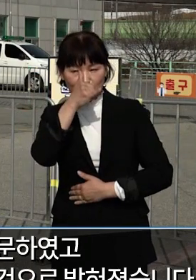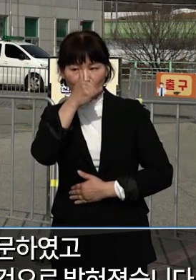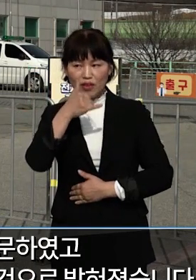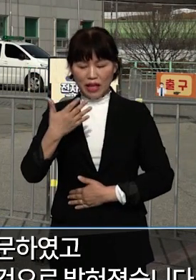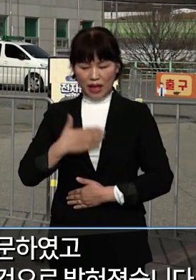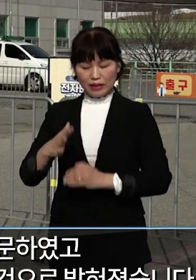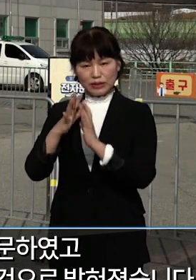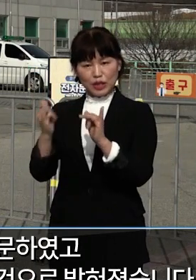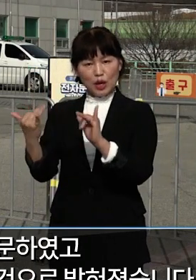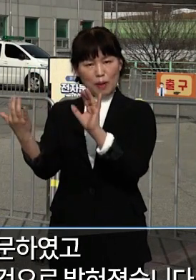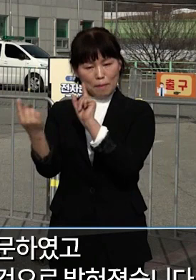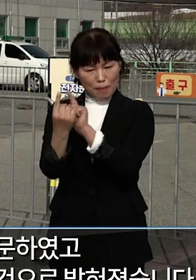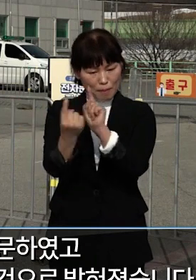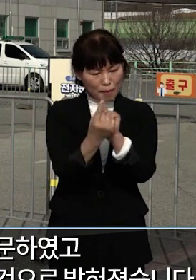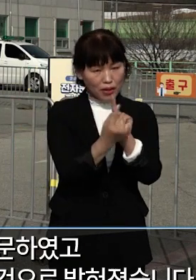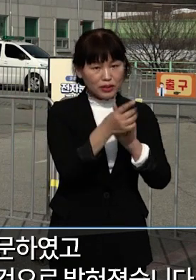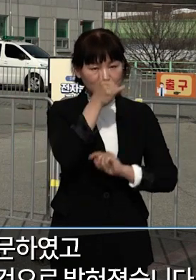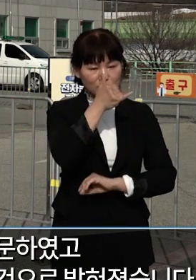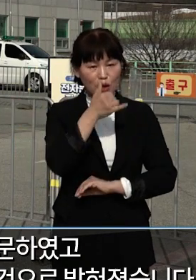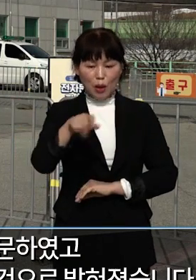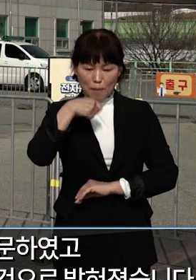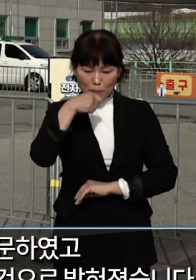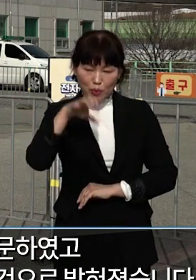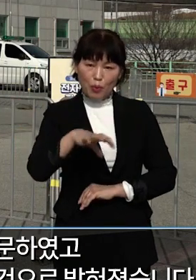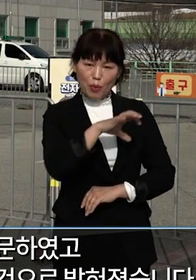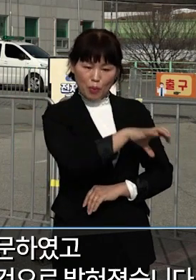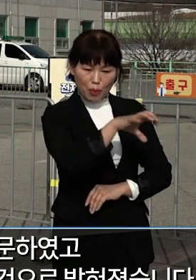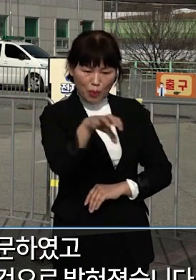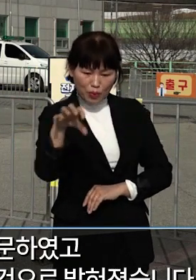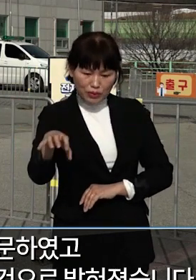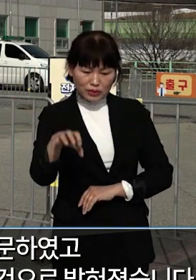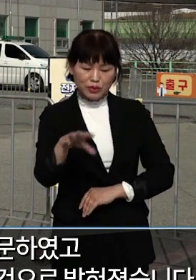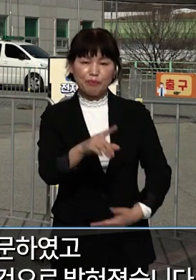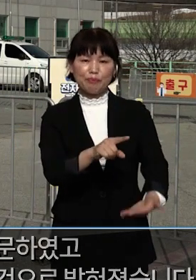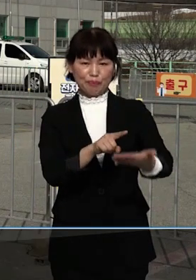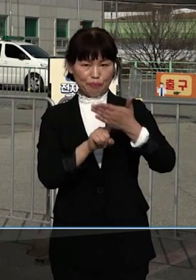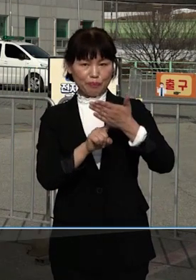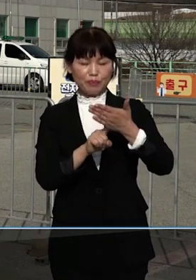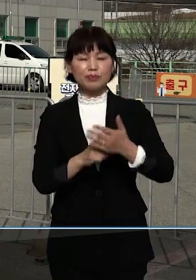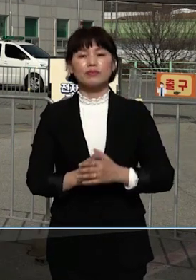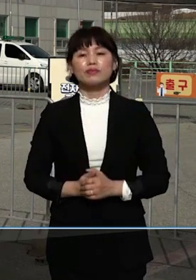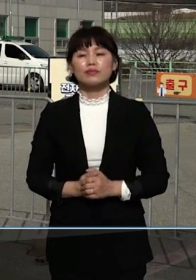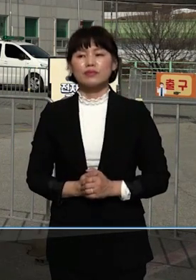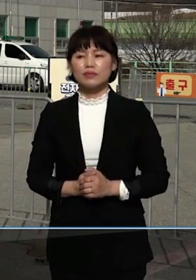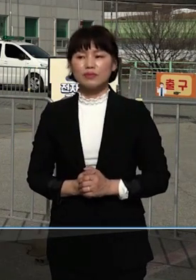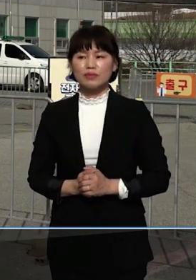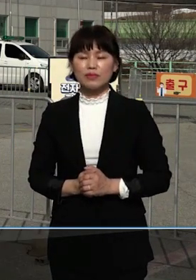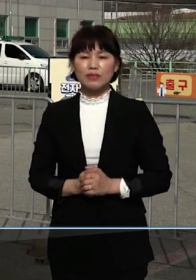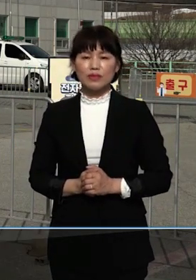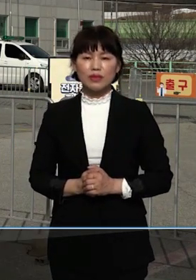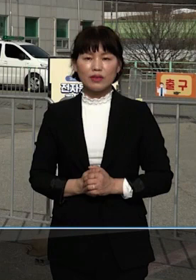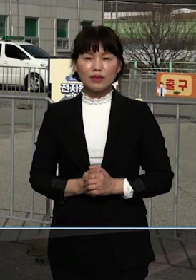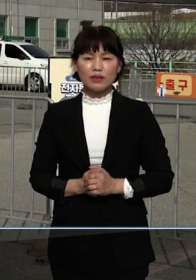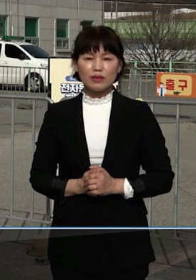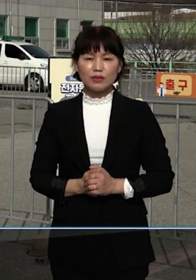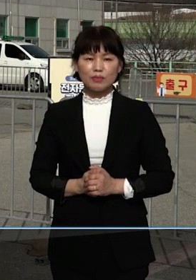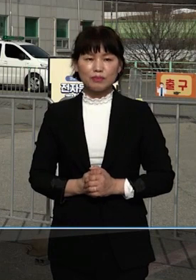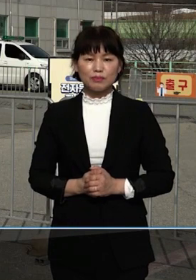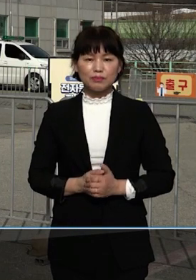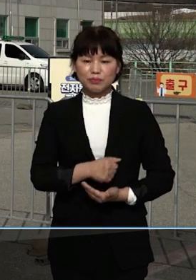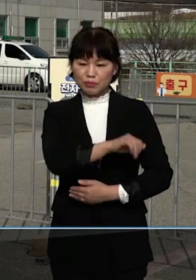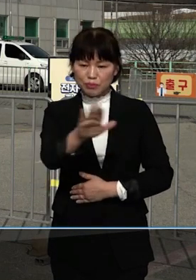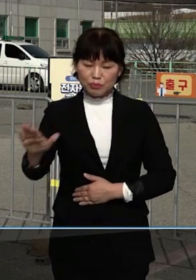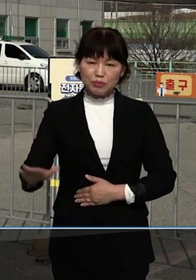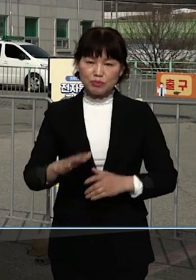위해 식당 등을 이용한 것으로 밝혀졌습니다. 이에 우리 군은